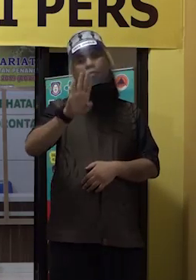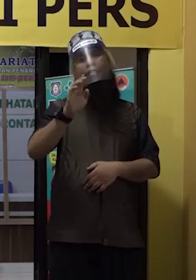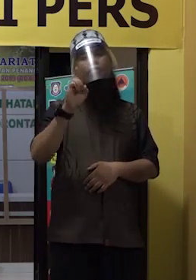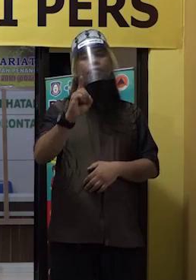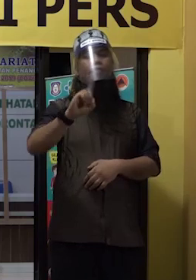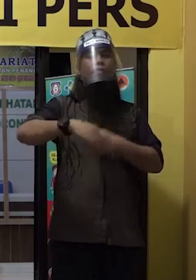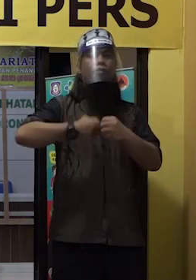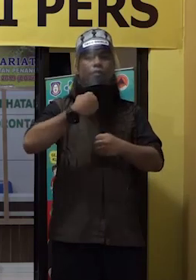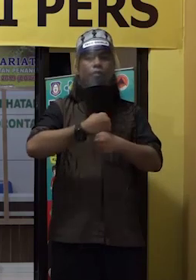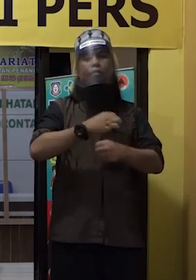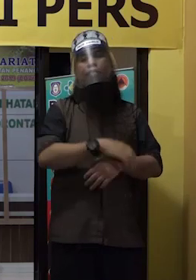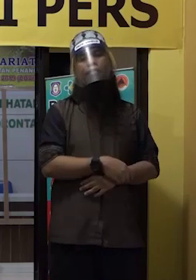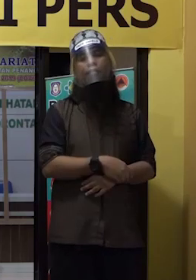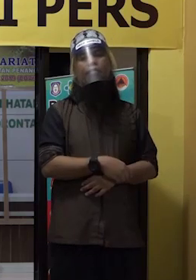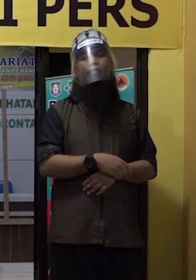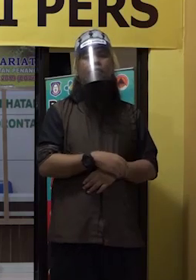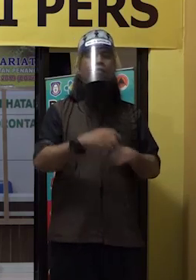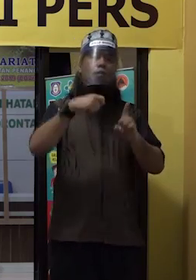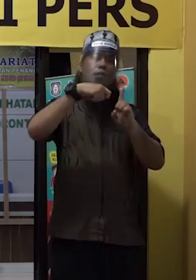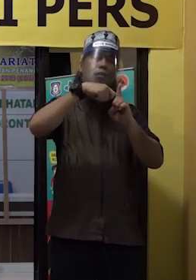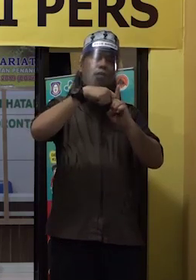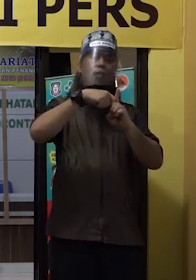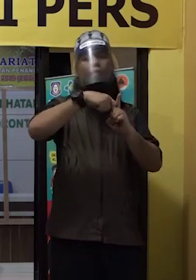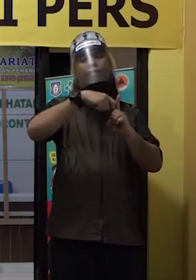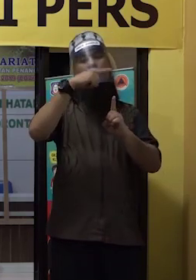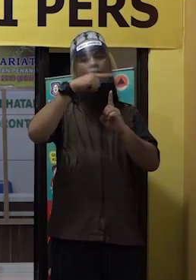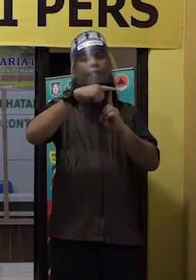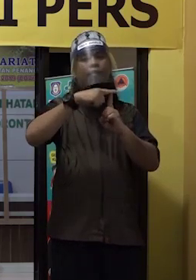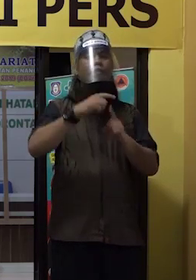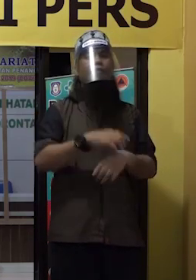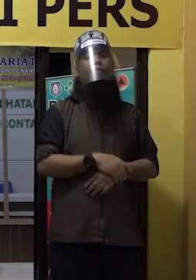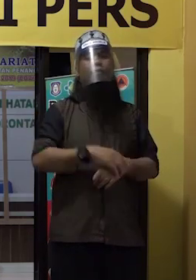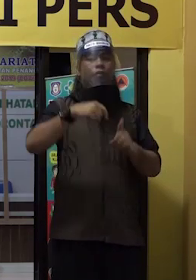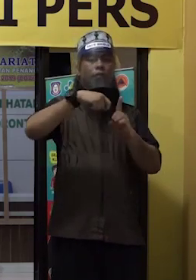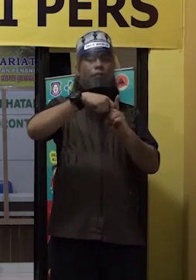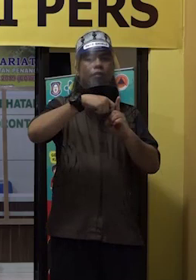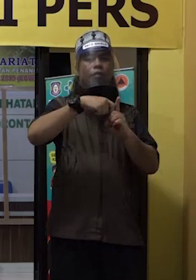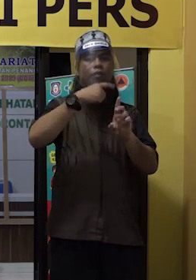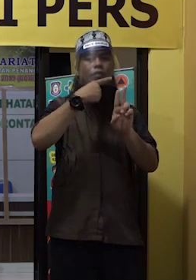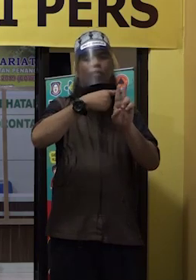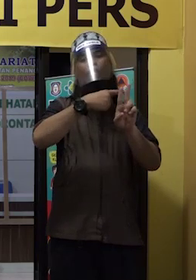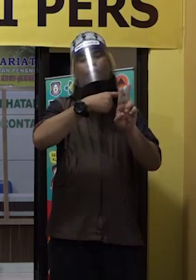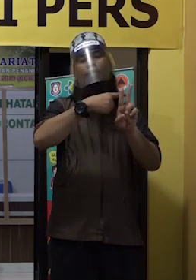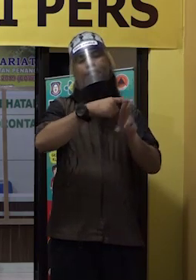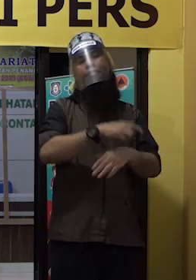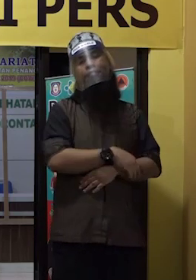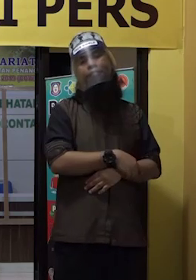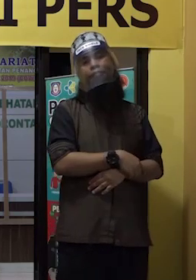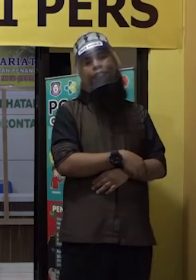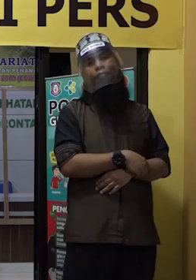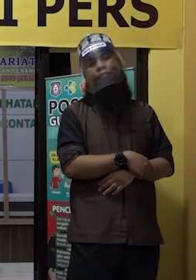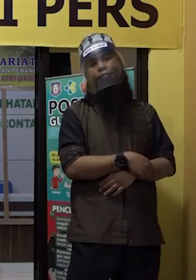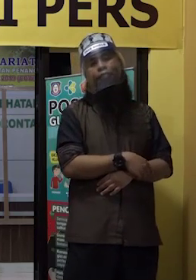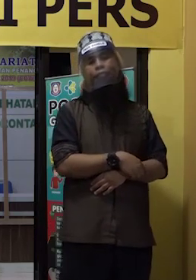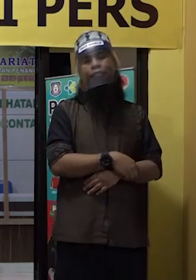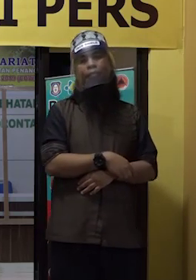tahun, Kelurahan Tenda, Kecamatan Hulon Talangi, Kota Gorontalo. Pasien 236